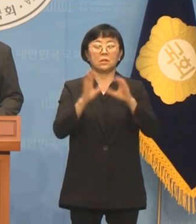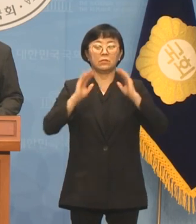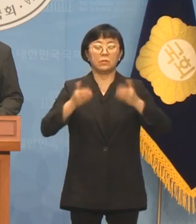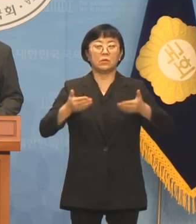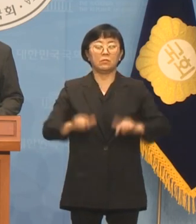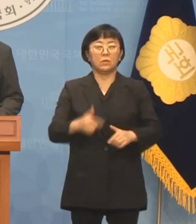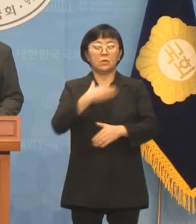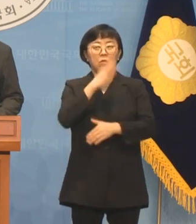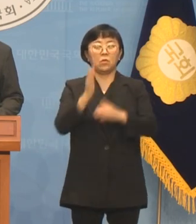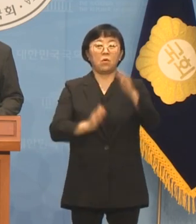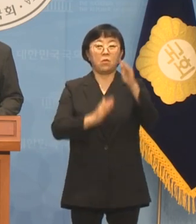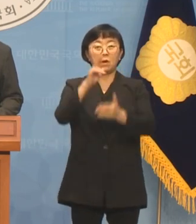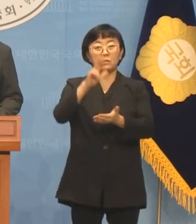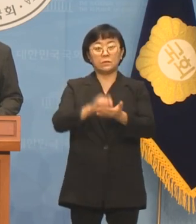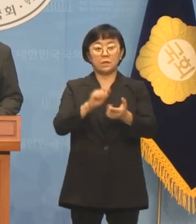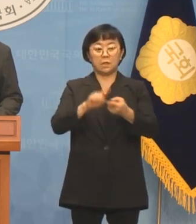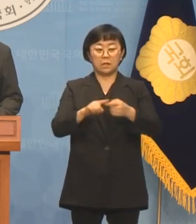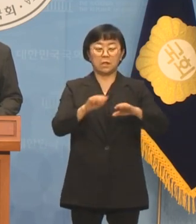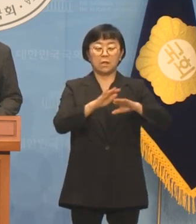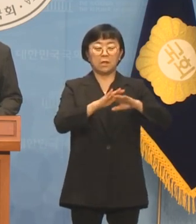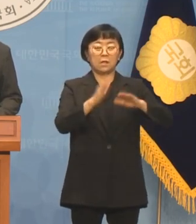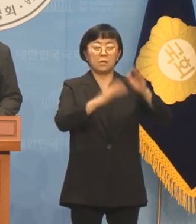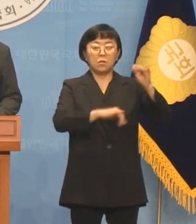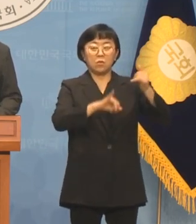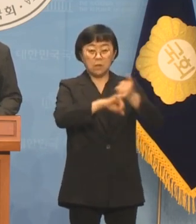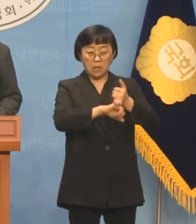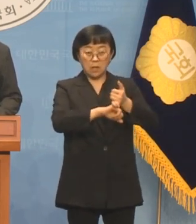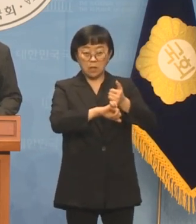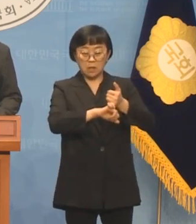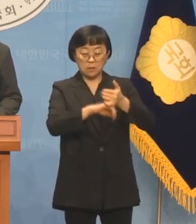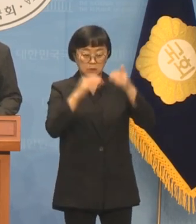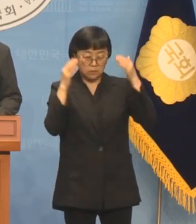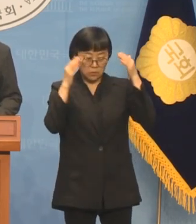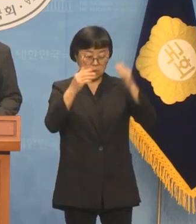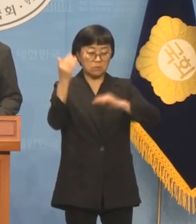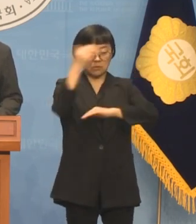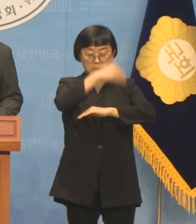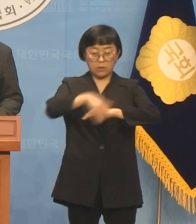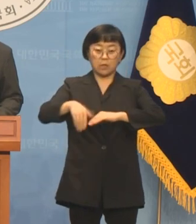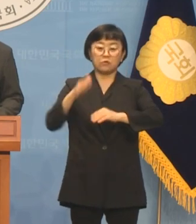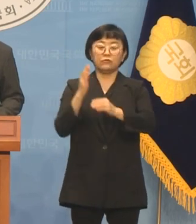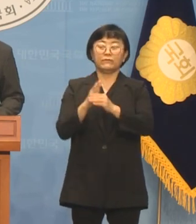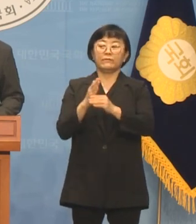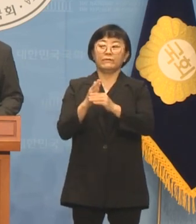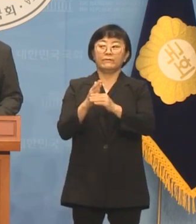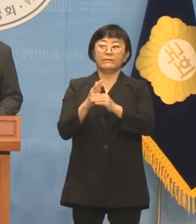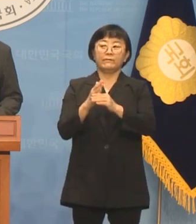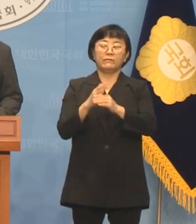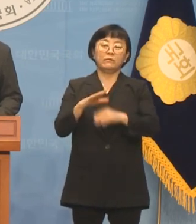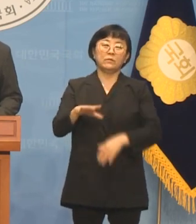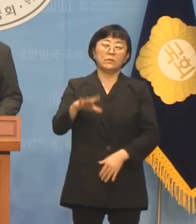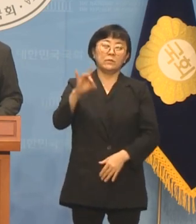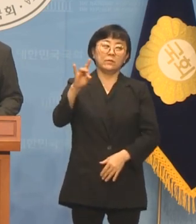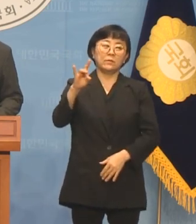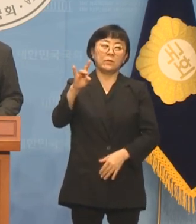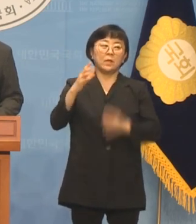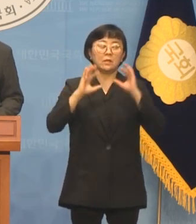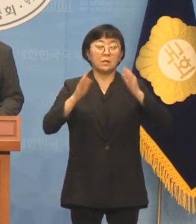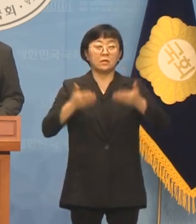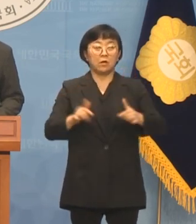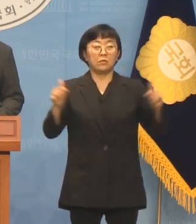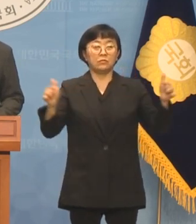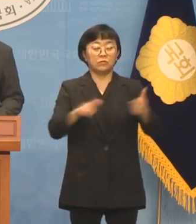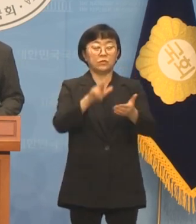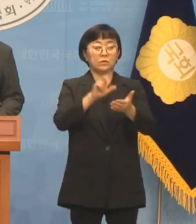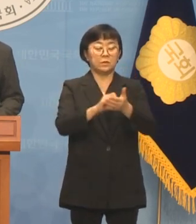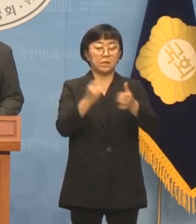초저출생, 초고령화 문제에 대한 대안 정책 공약을 심혈을 기울여서 설계를 하고 있습니다. 우선 초저출생 문제는